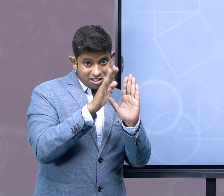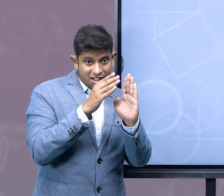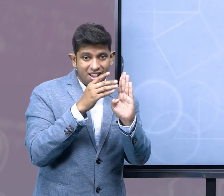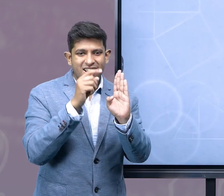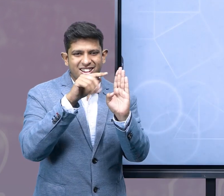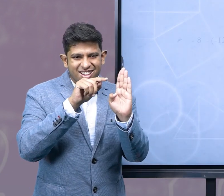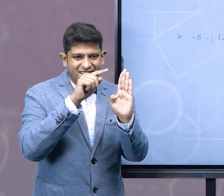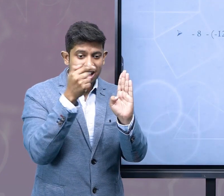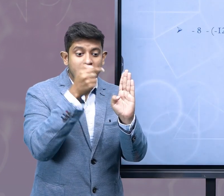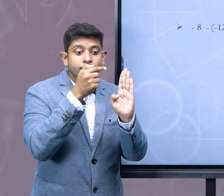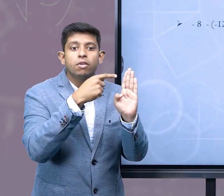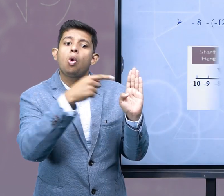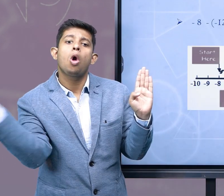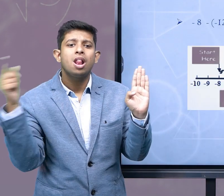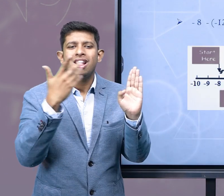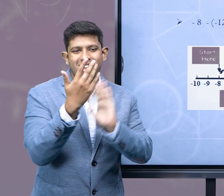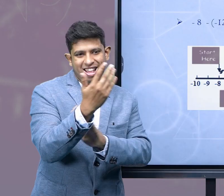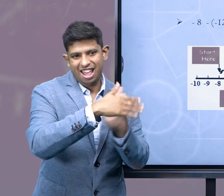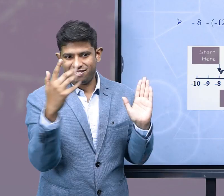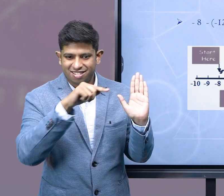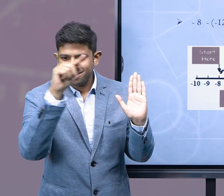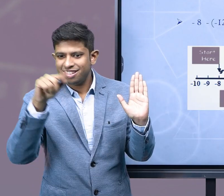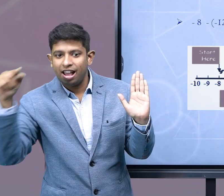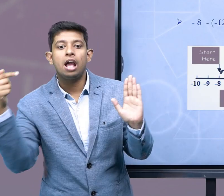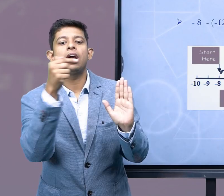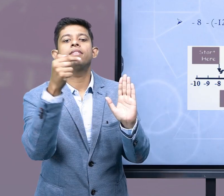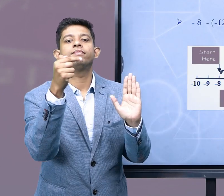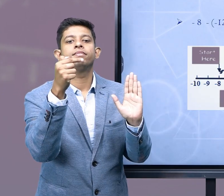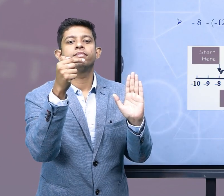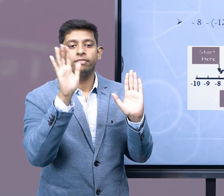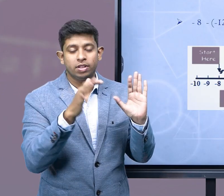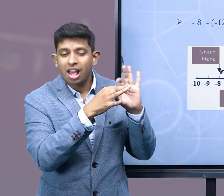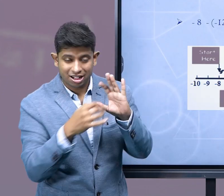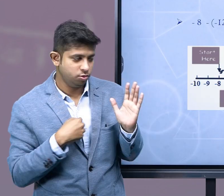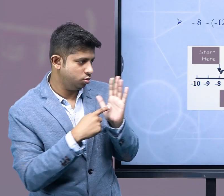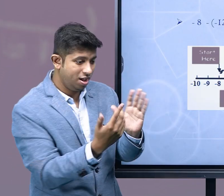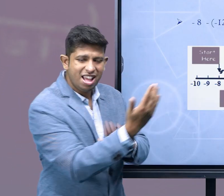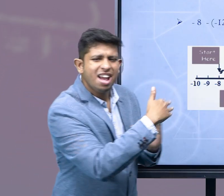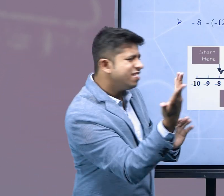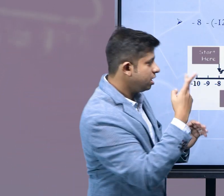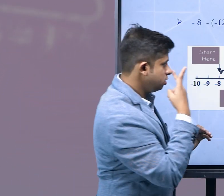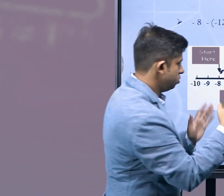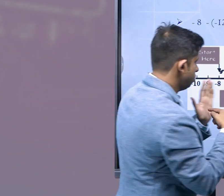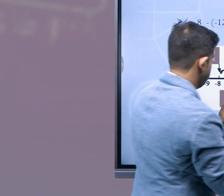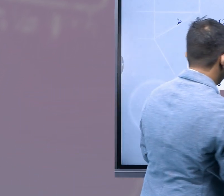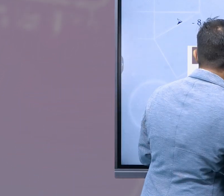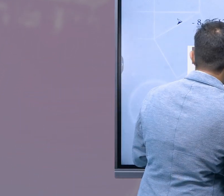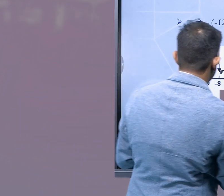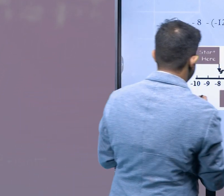यदि हम एक ऋणात्मक पूर्णांक घटाते हैं तो हम दाईं ओर बढ़ते हैं। उदाहरण